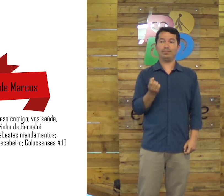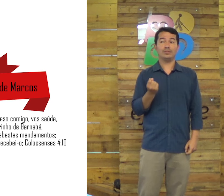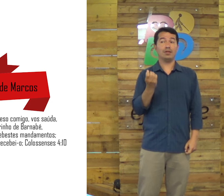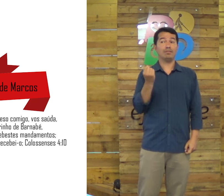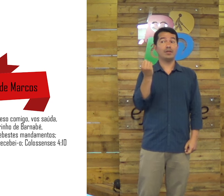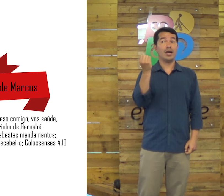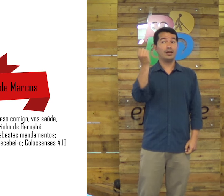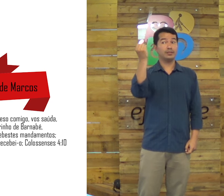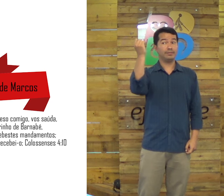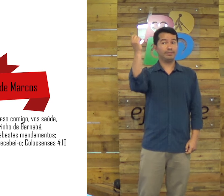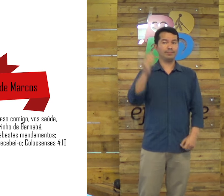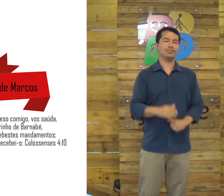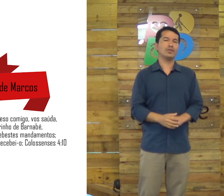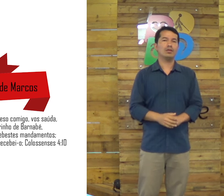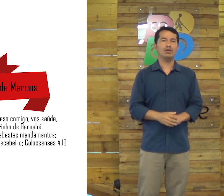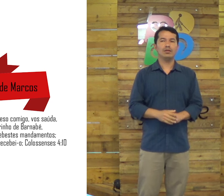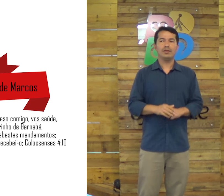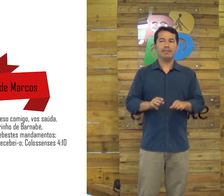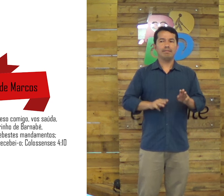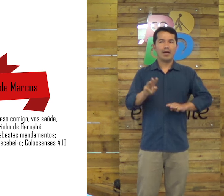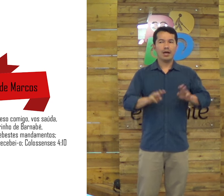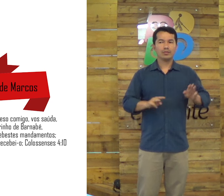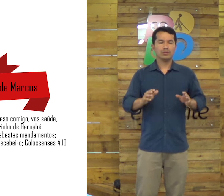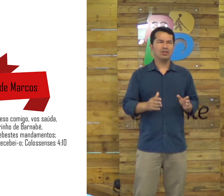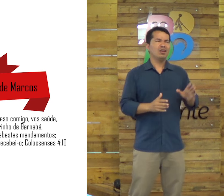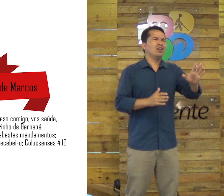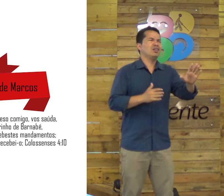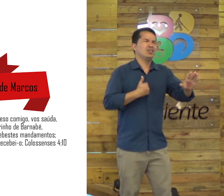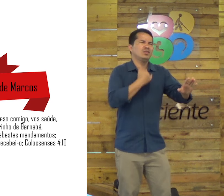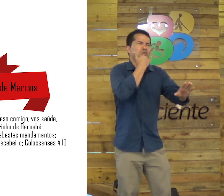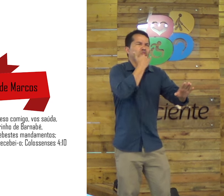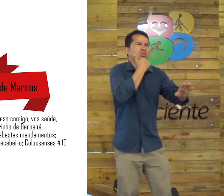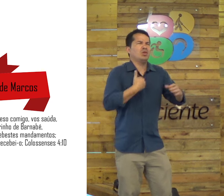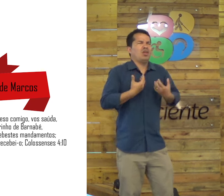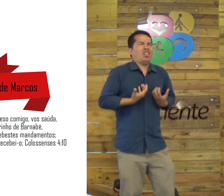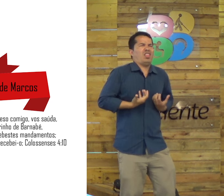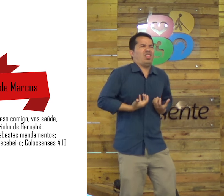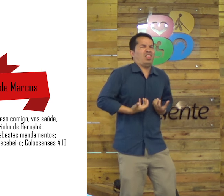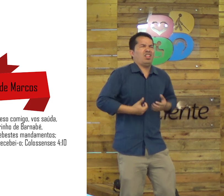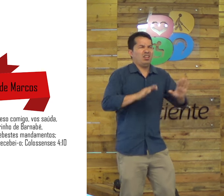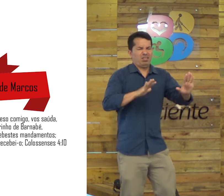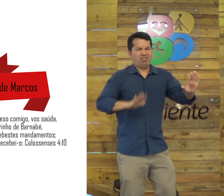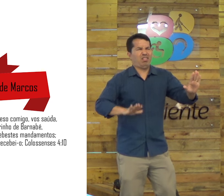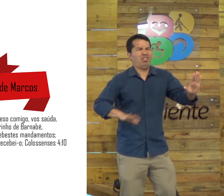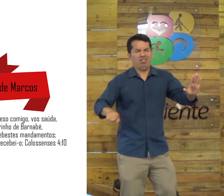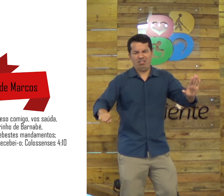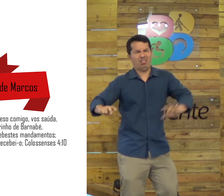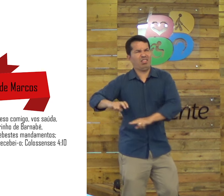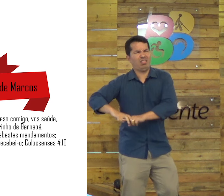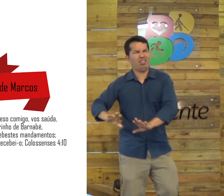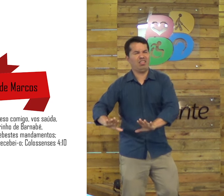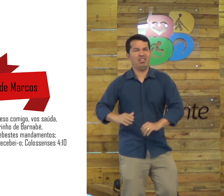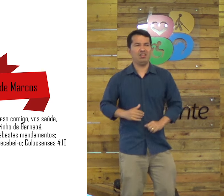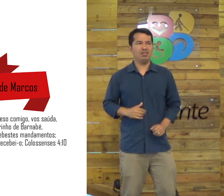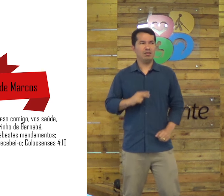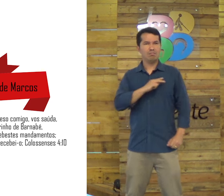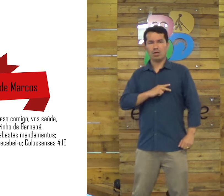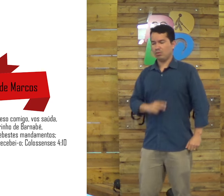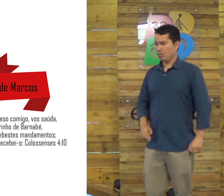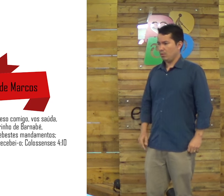quatro pessoas. Lucas, Marcos, Paulo e Barnabé. Fizeram a viagem e Marcos falou que estava cansado. Ah, não, prefiro descansar aqui.